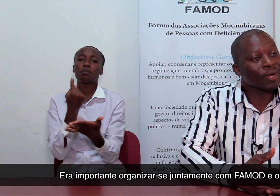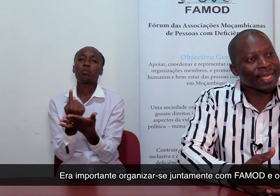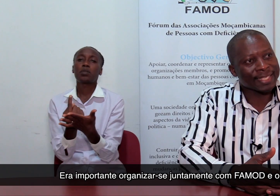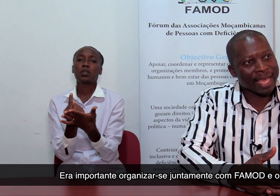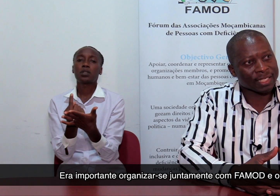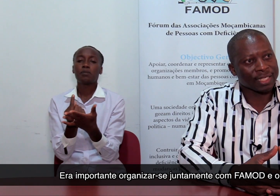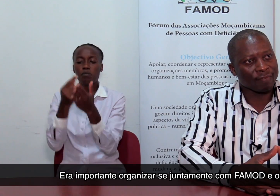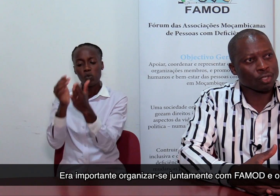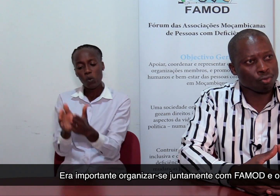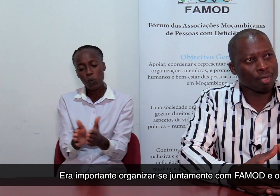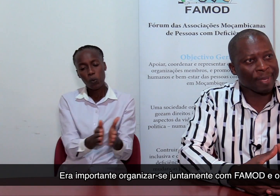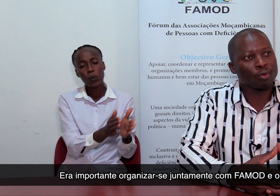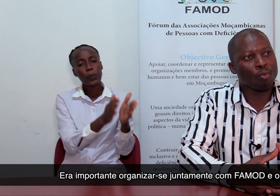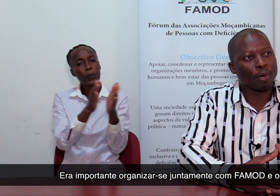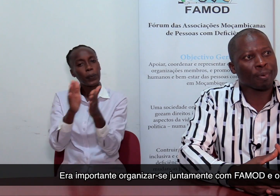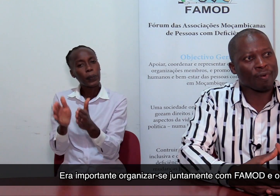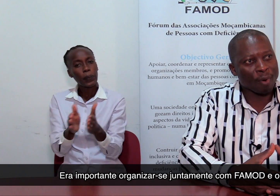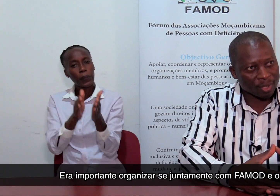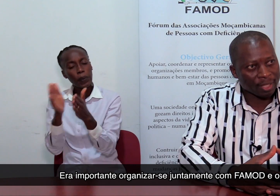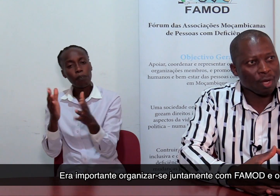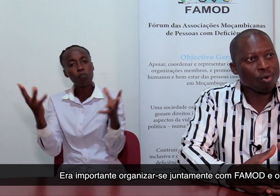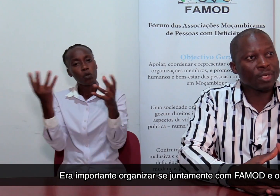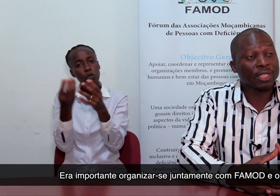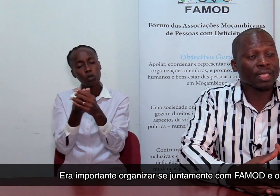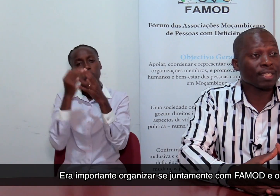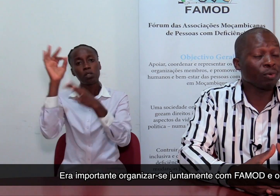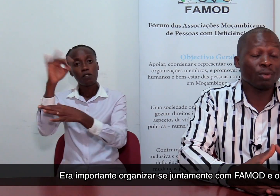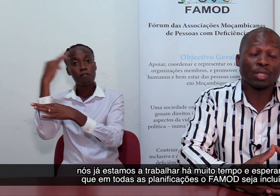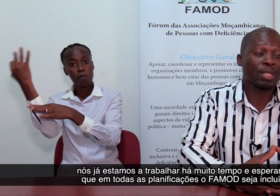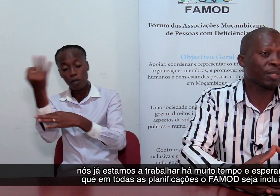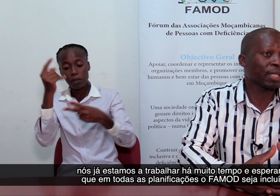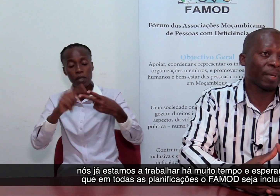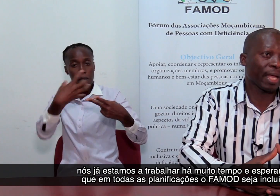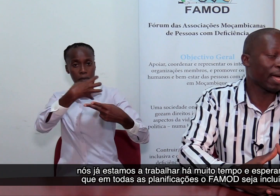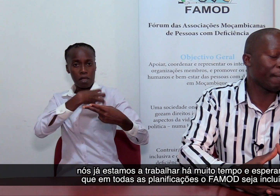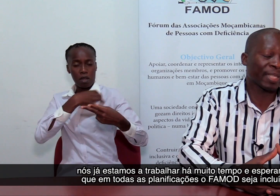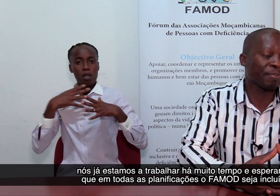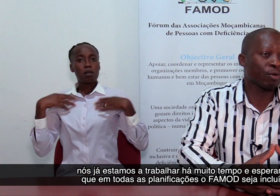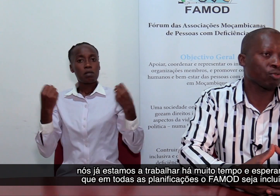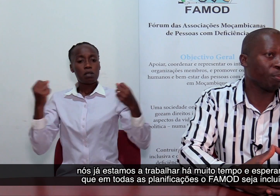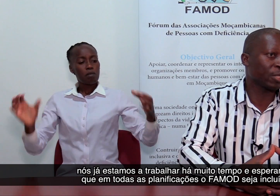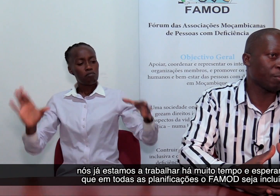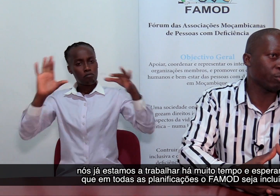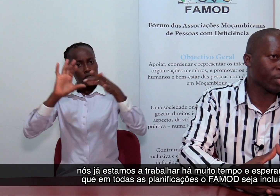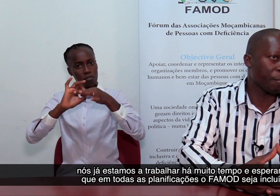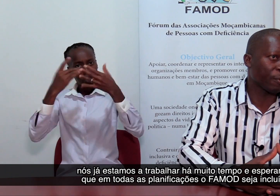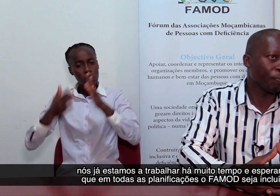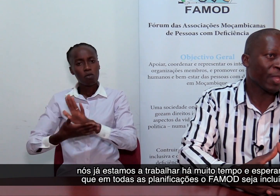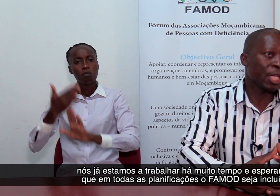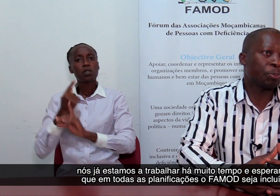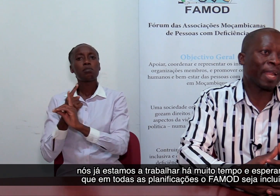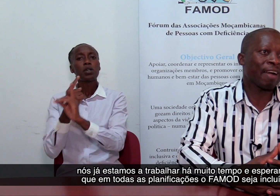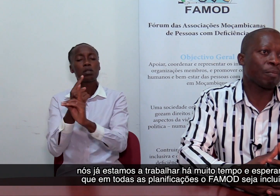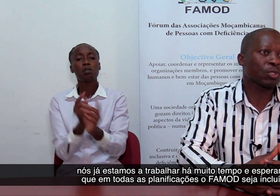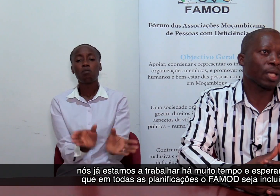se organizasse, talvez juntamente com o próprio FAMOD, o Ministério de Saúde. Nós já estamos a trabalhar, a participar nos grupos já há muito tempo